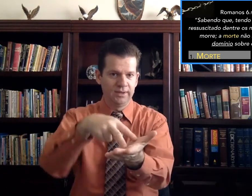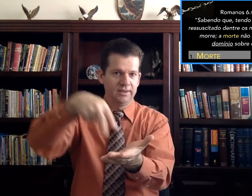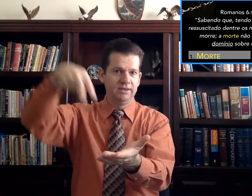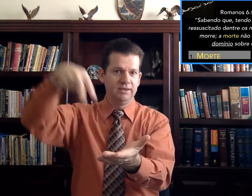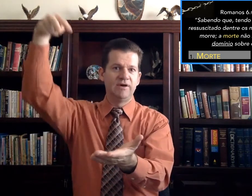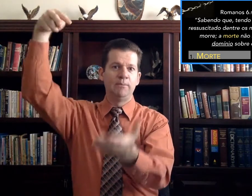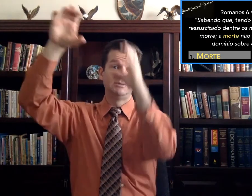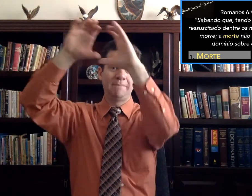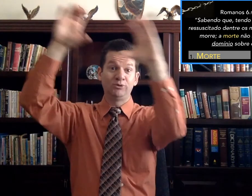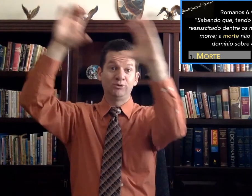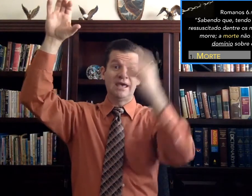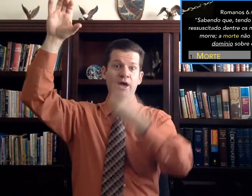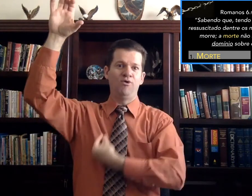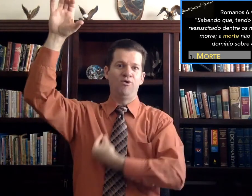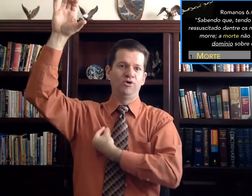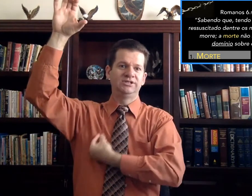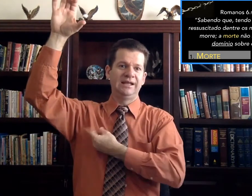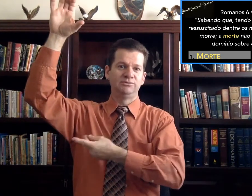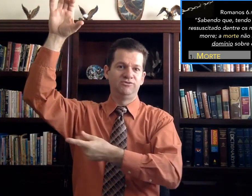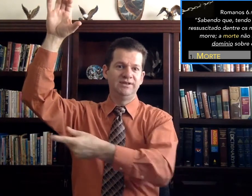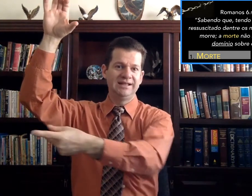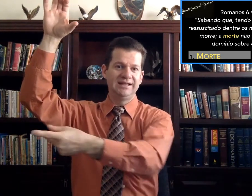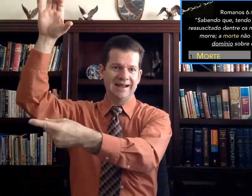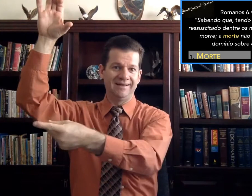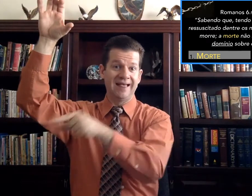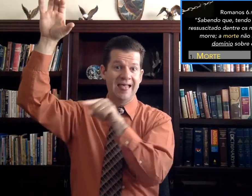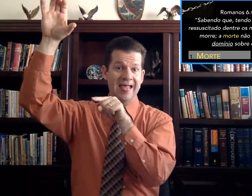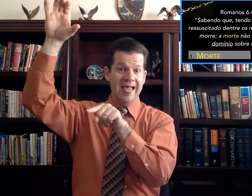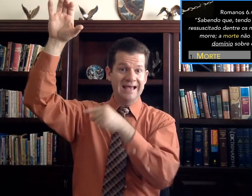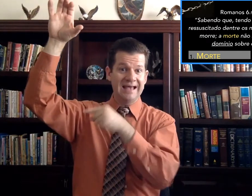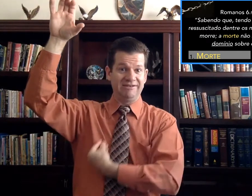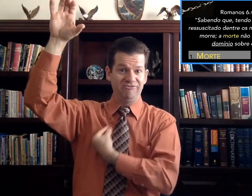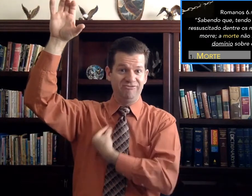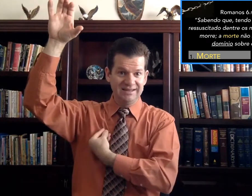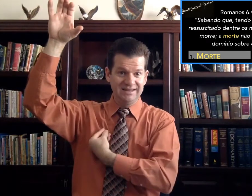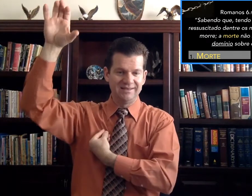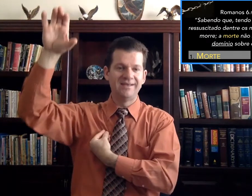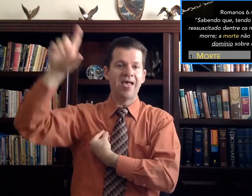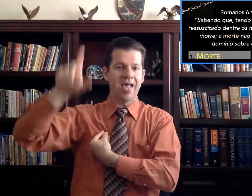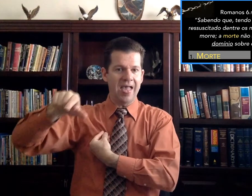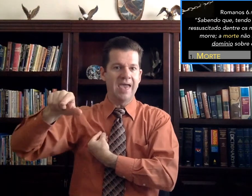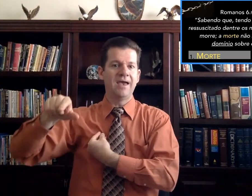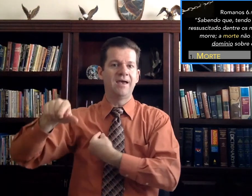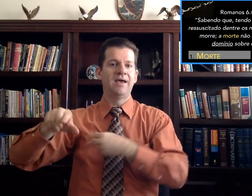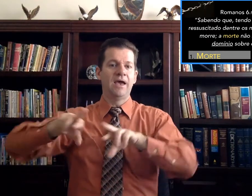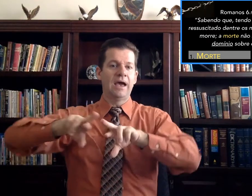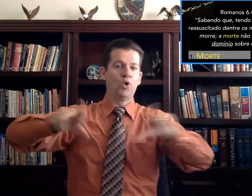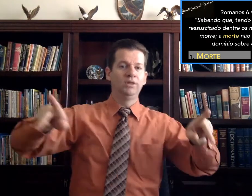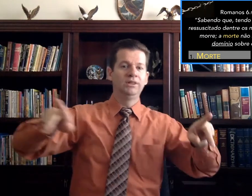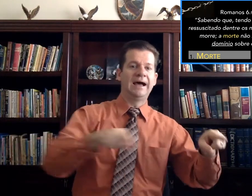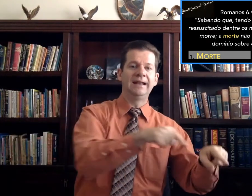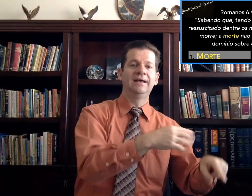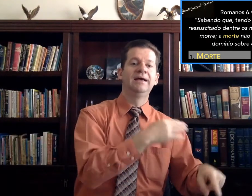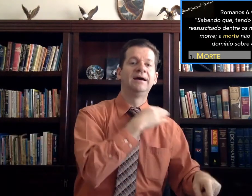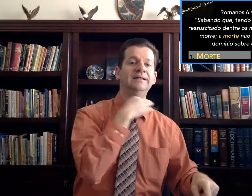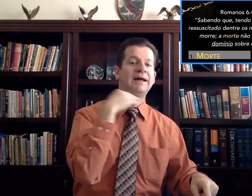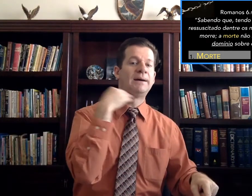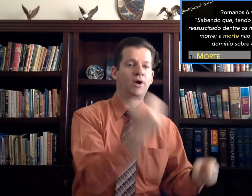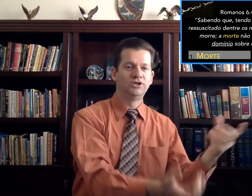e vamos para o céu, onde teremos vida eterna. Essa vida é contrária da morte